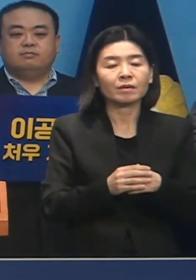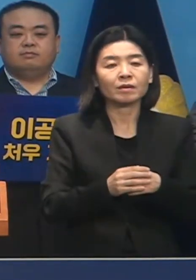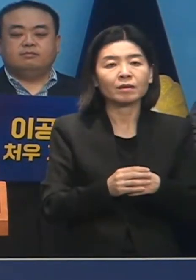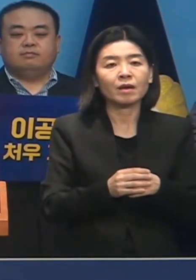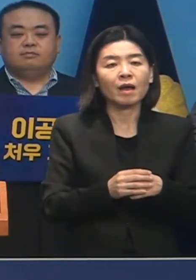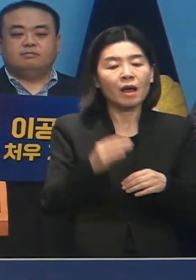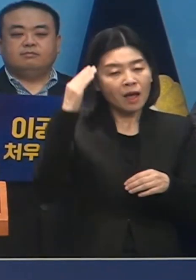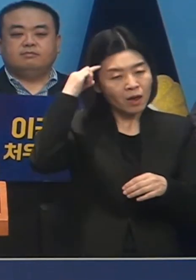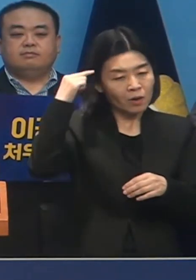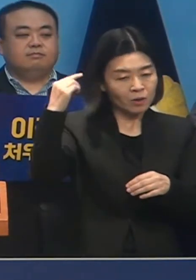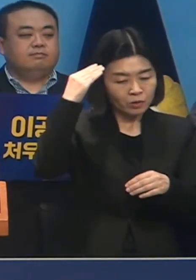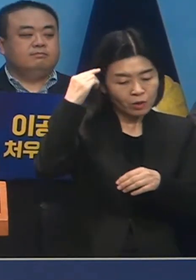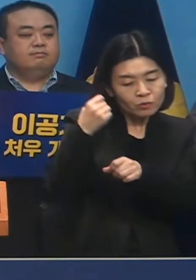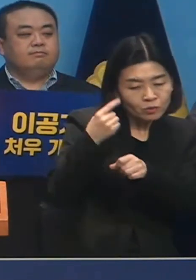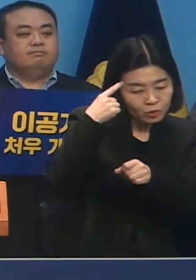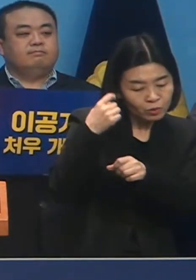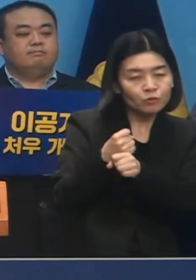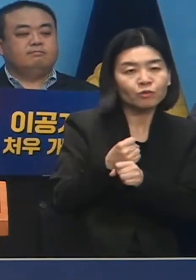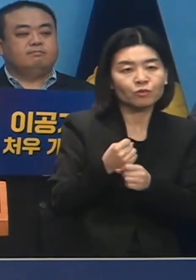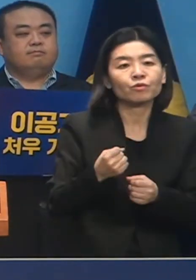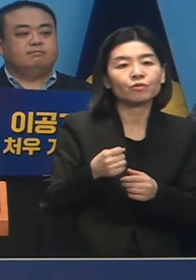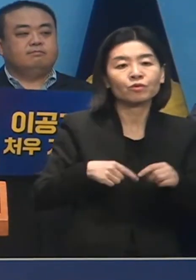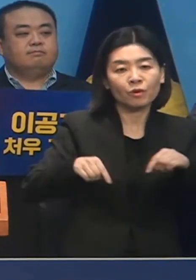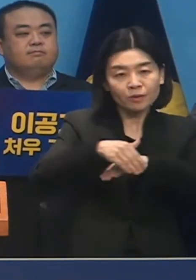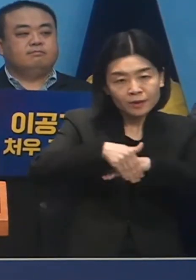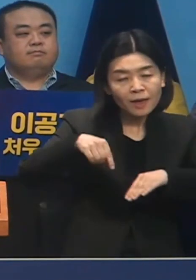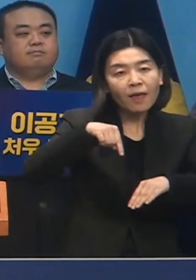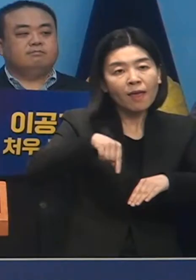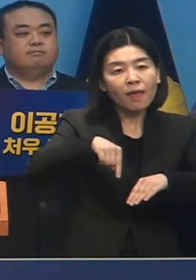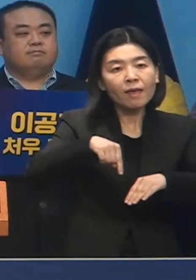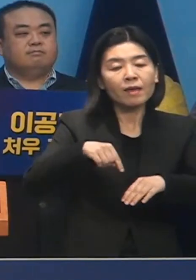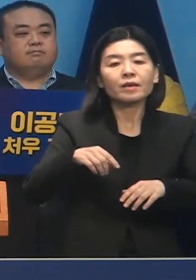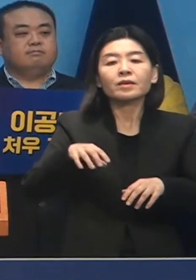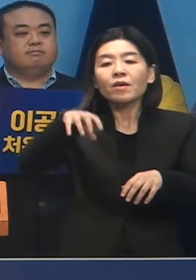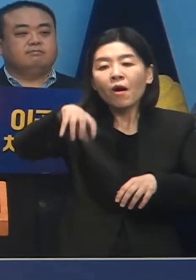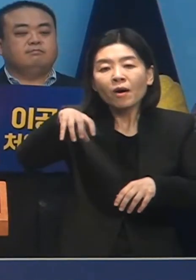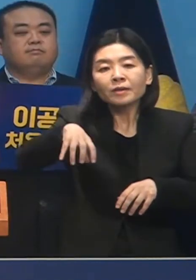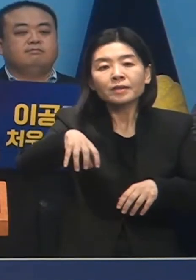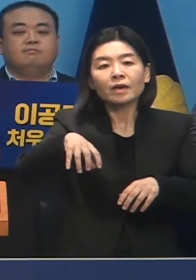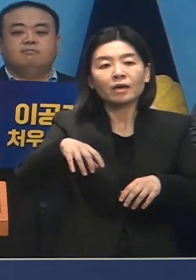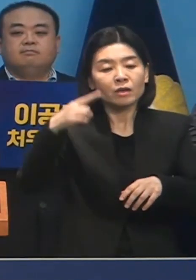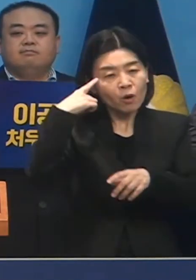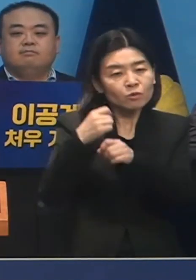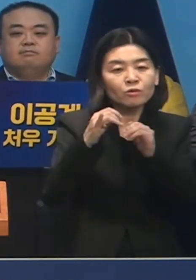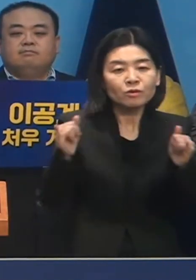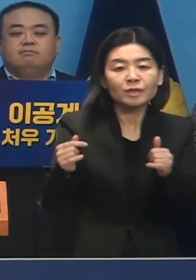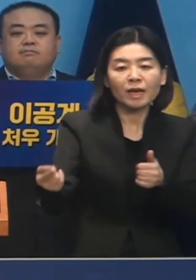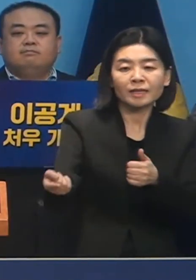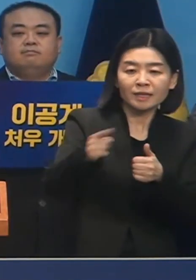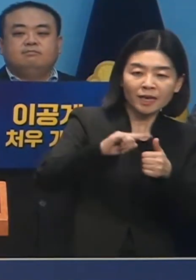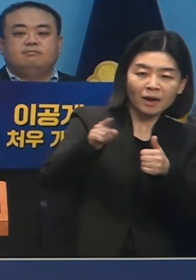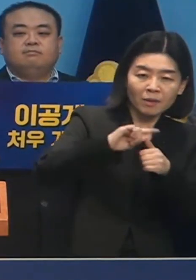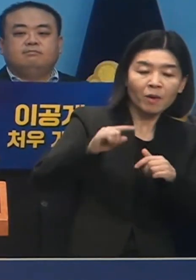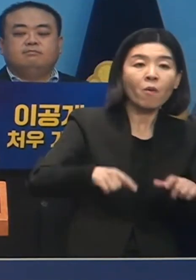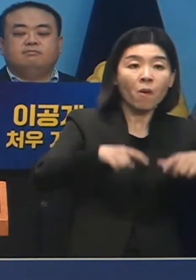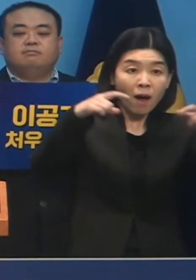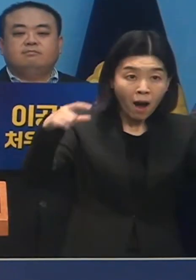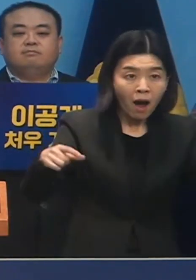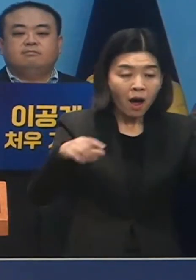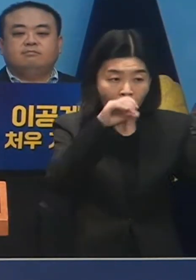정책 수립과 기획 평가에 현장 연구자 참여 기회를 확대하라는 공약이 무려